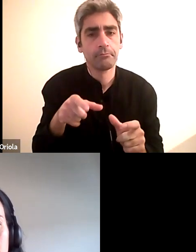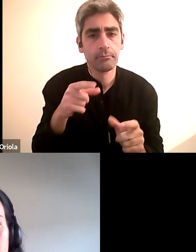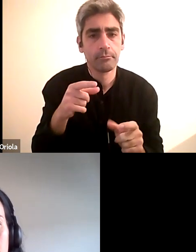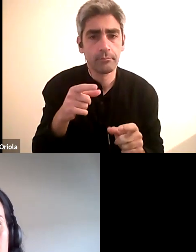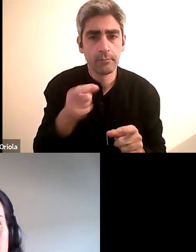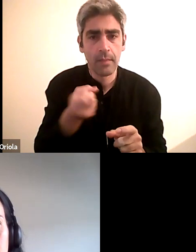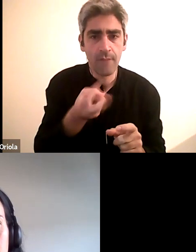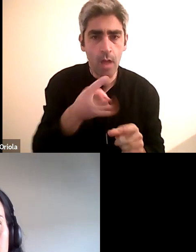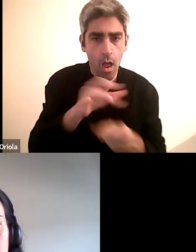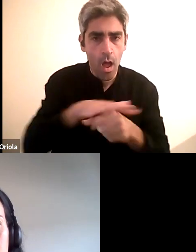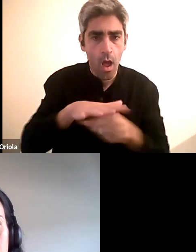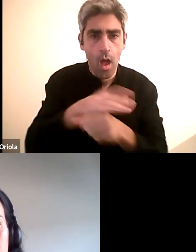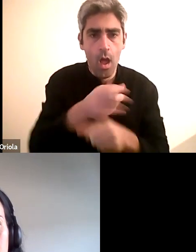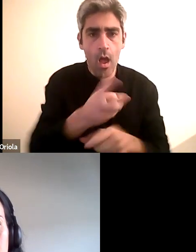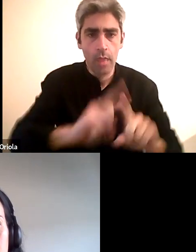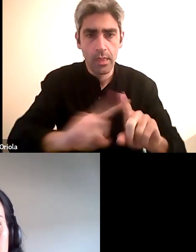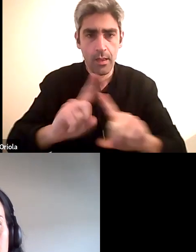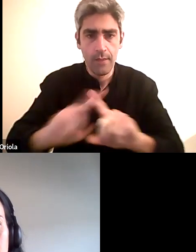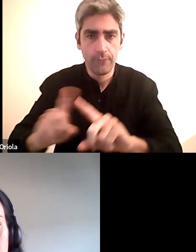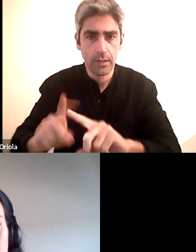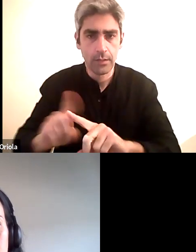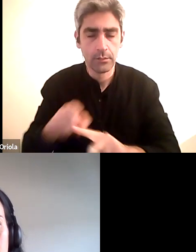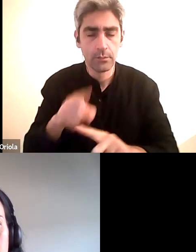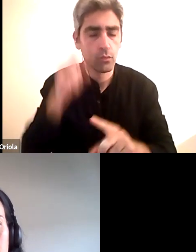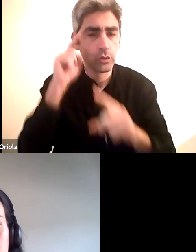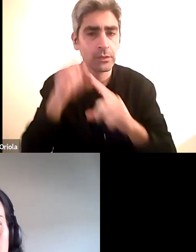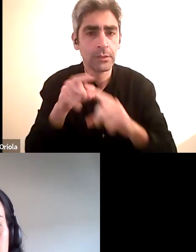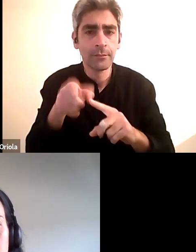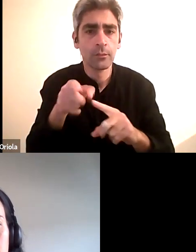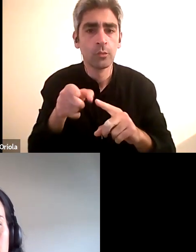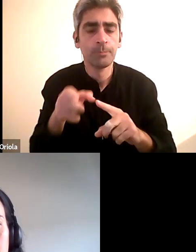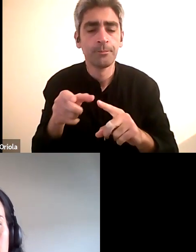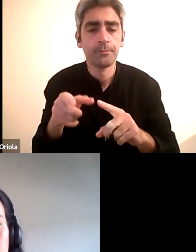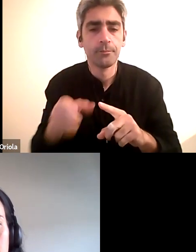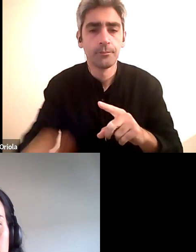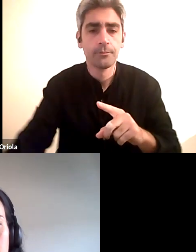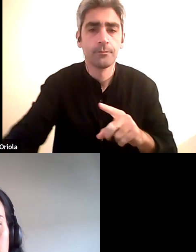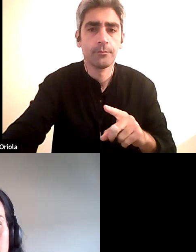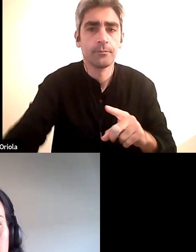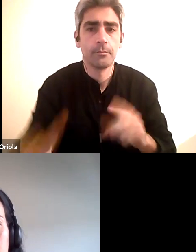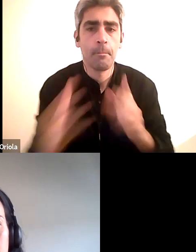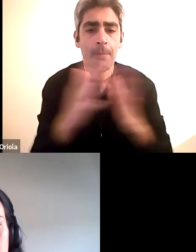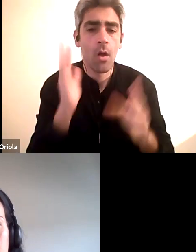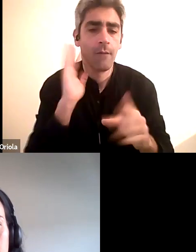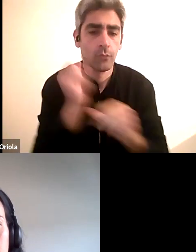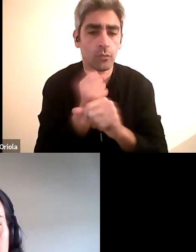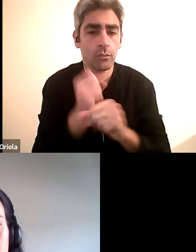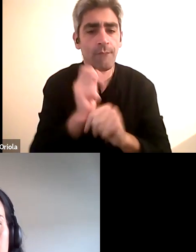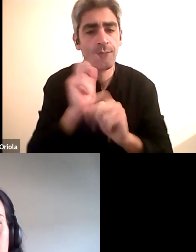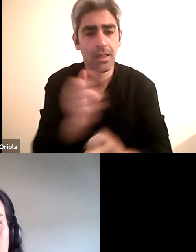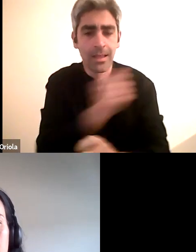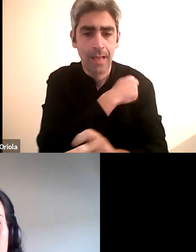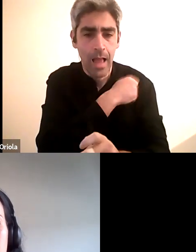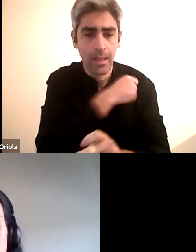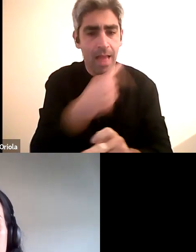em diferentes áreas para que o grosso dos trabalhadores estivesse em casa. Já havia planos